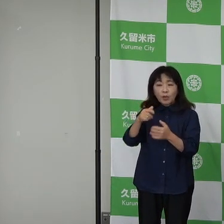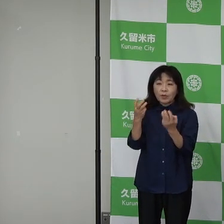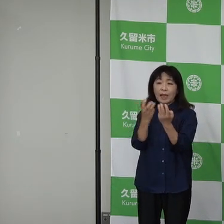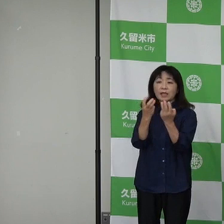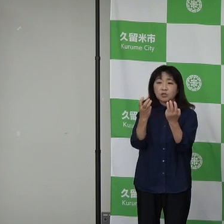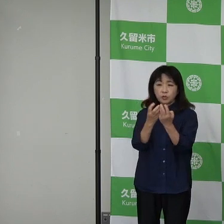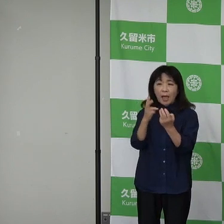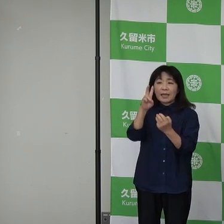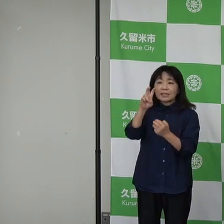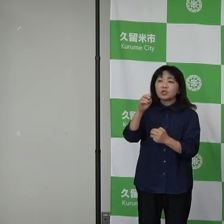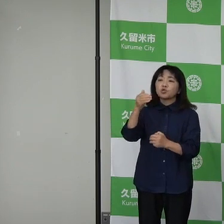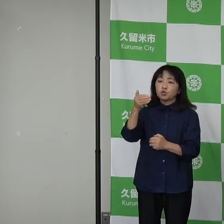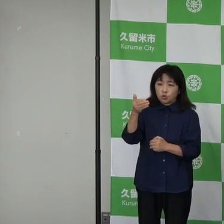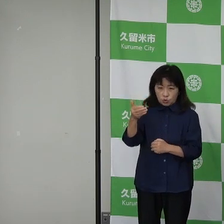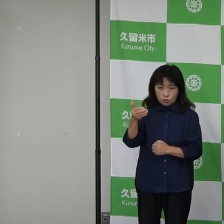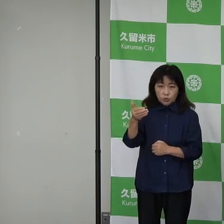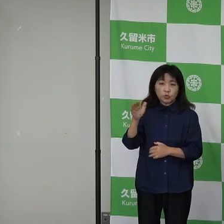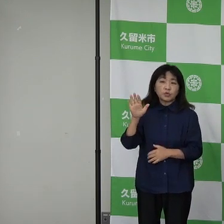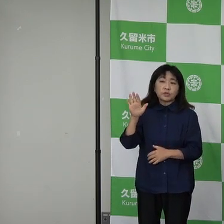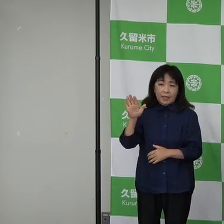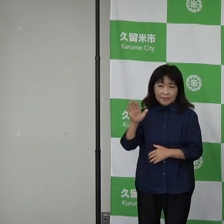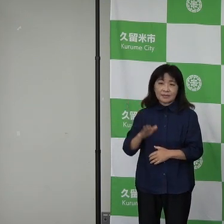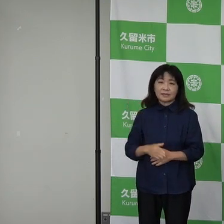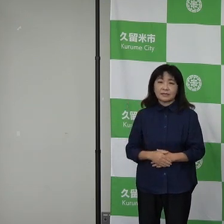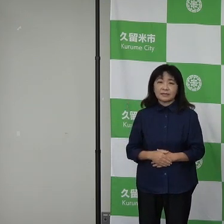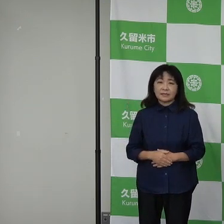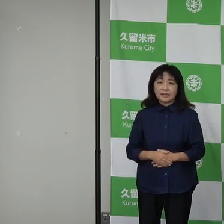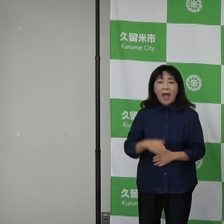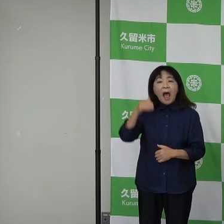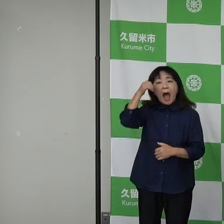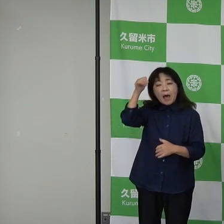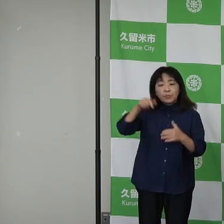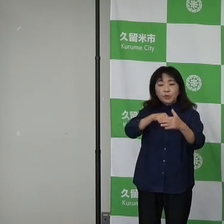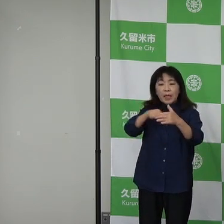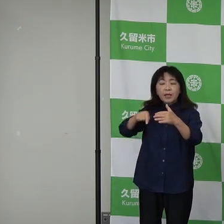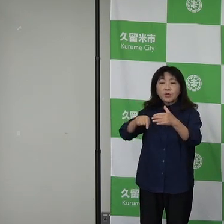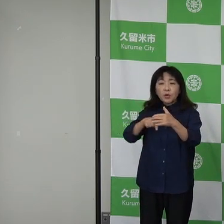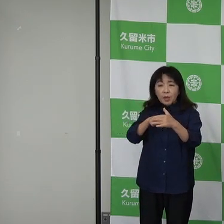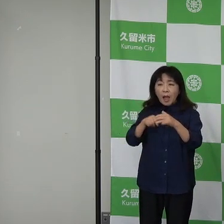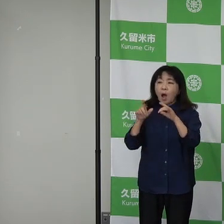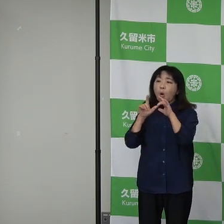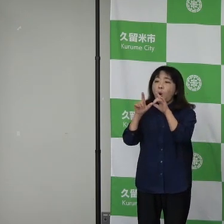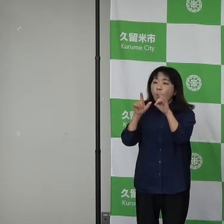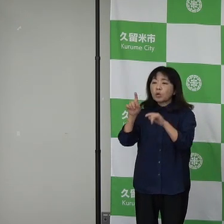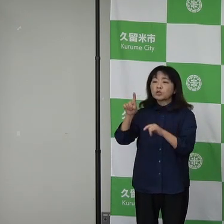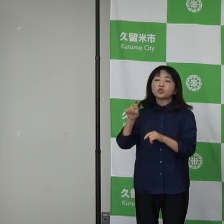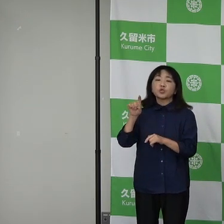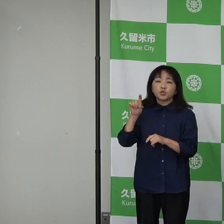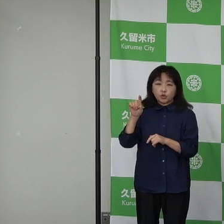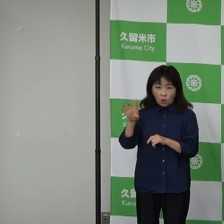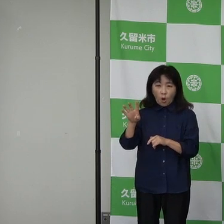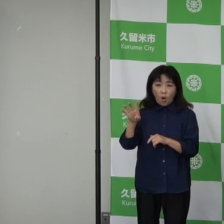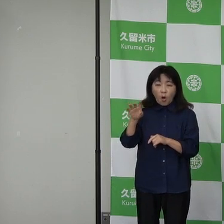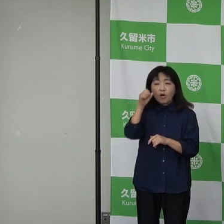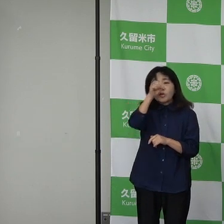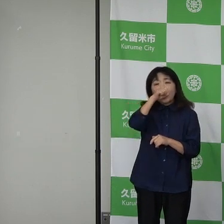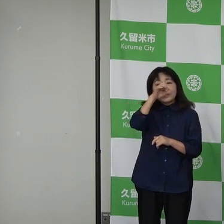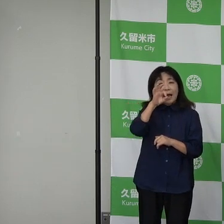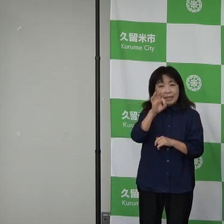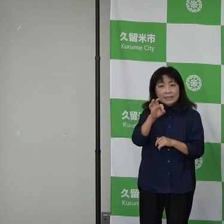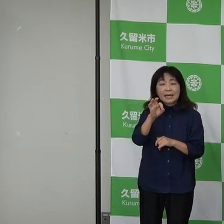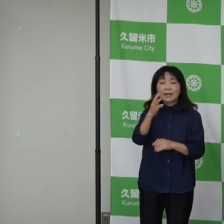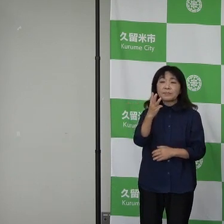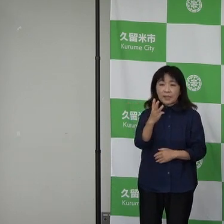は29件になります。議案の内訳は報告が14件、予算議案が3